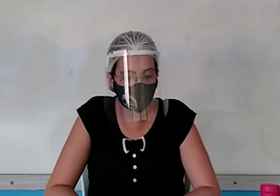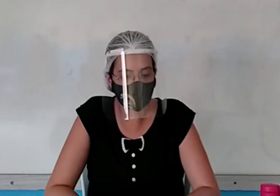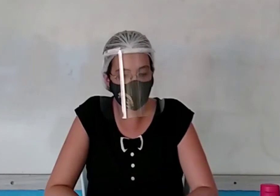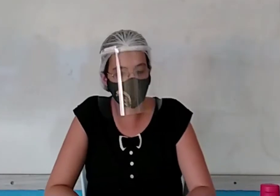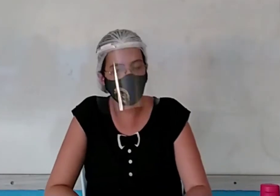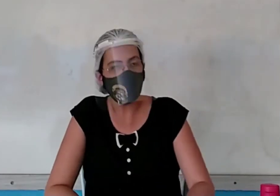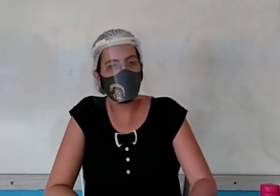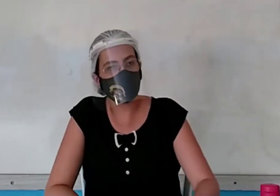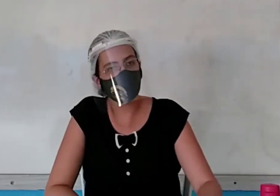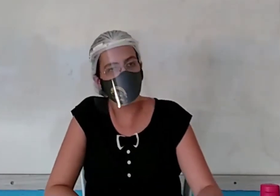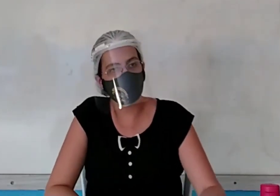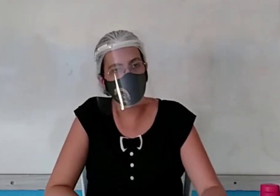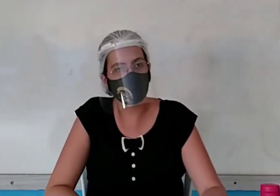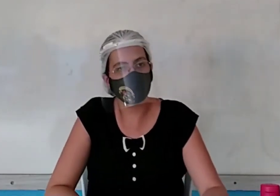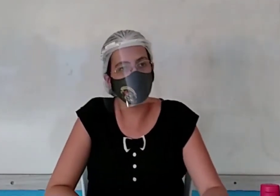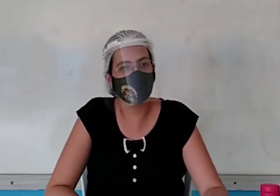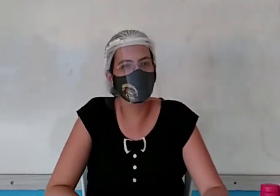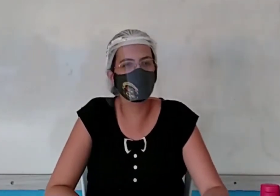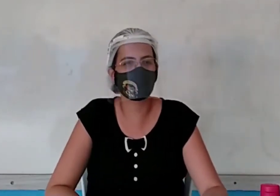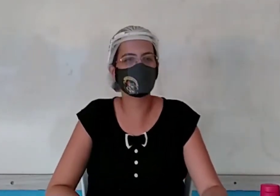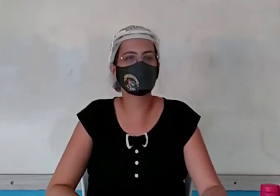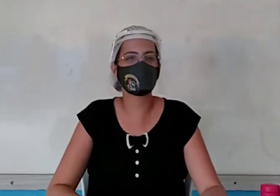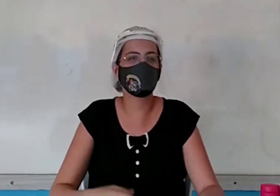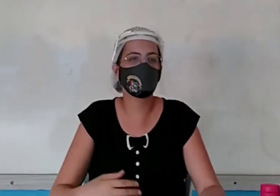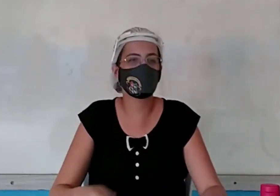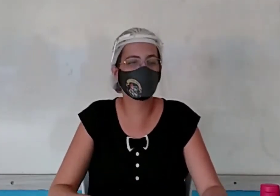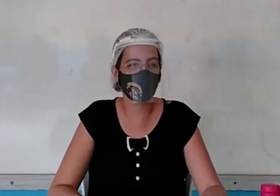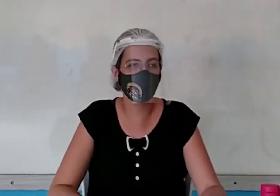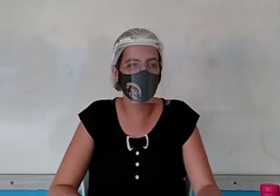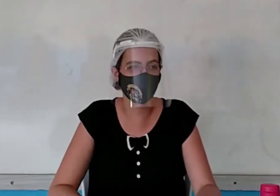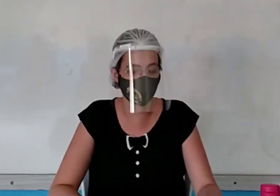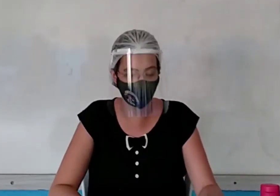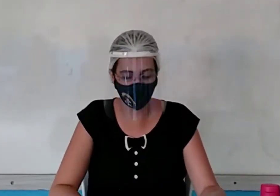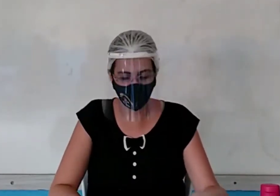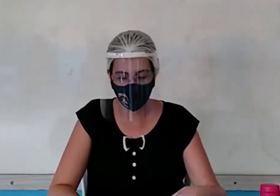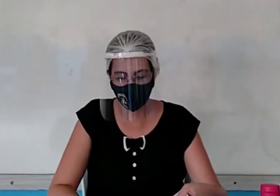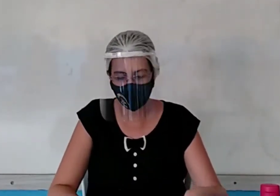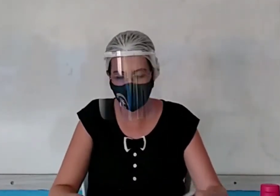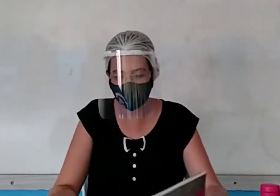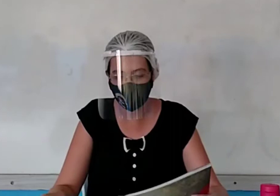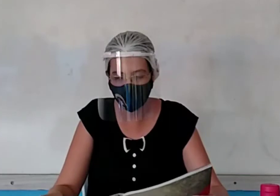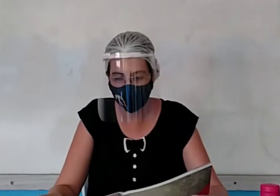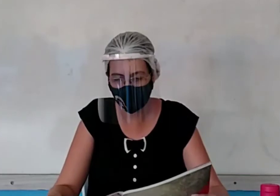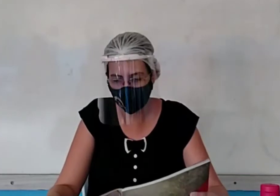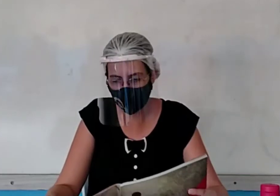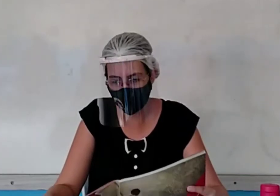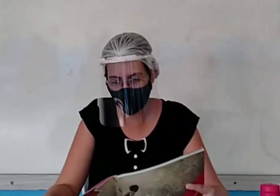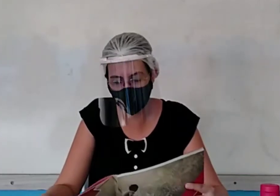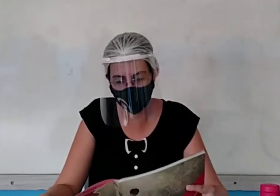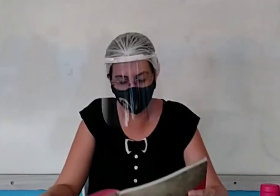trânsito para essas pessoas, para justamente aqueles que estão menos favorecidos na relação.